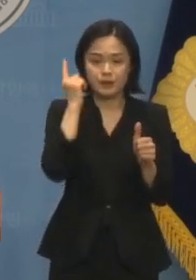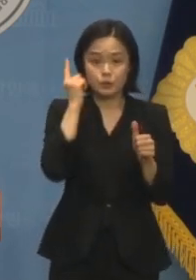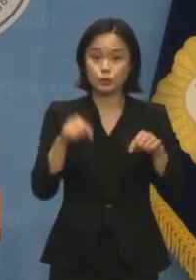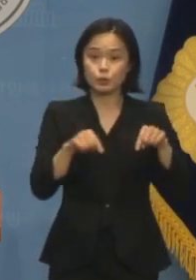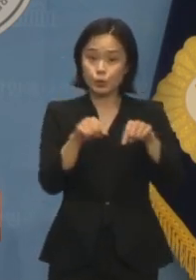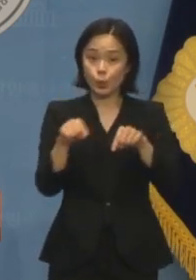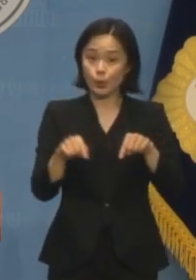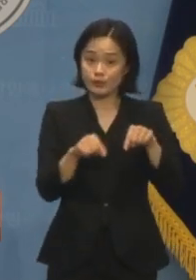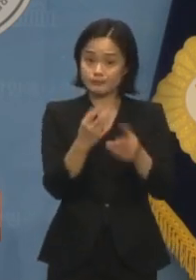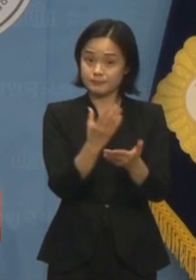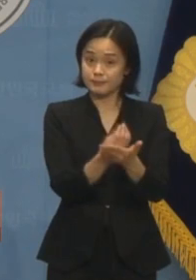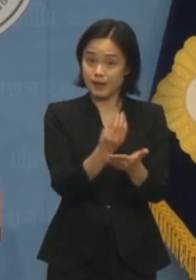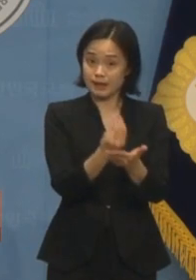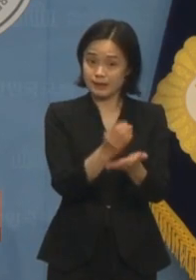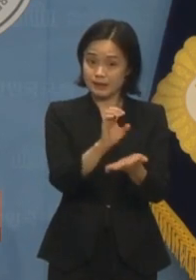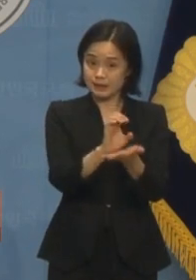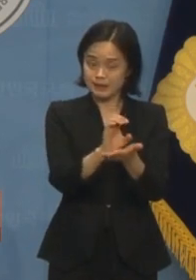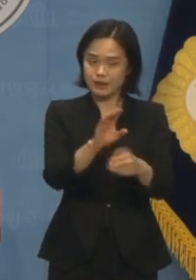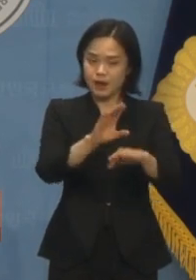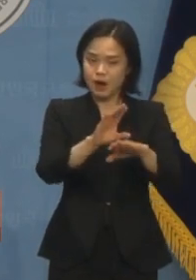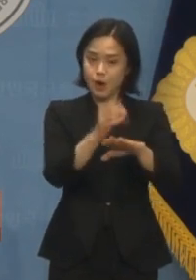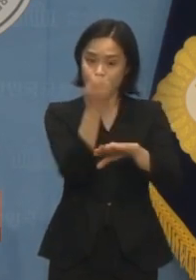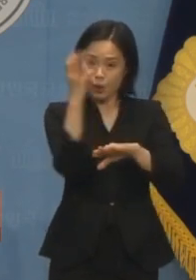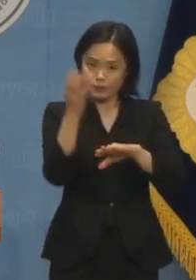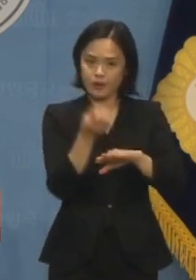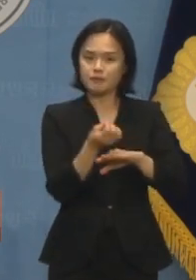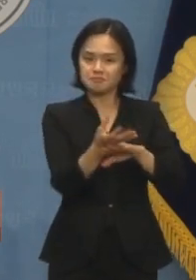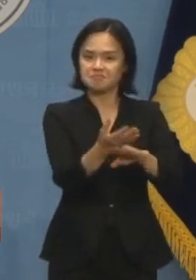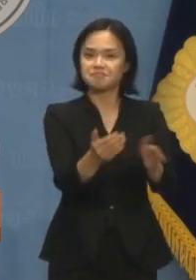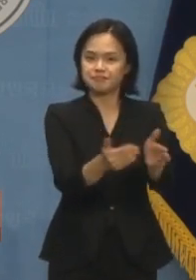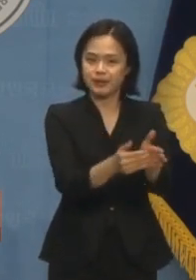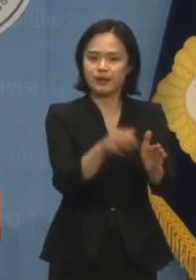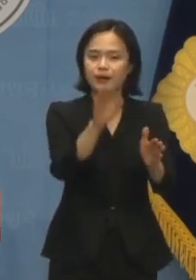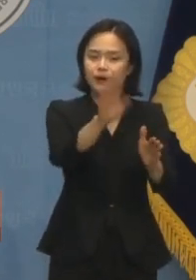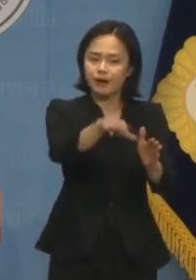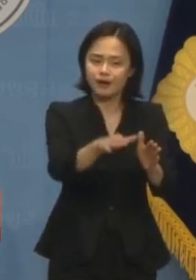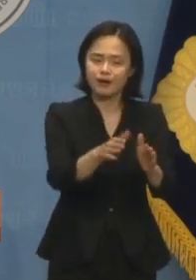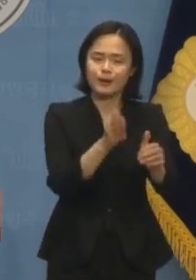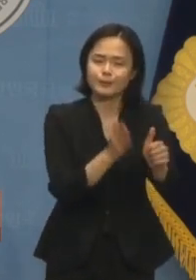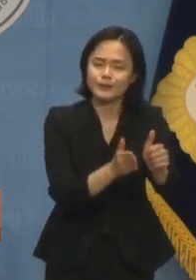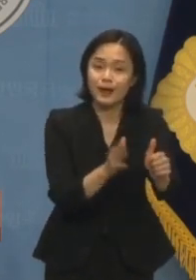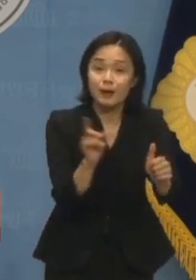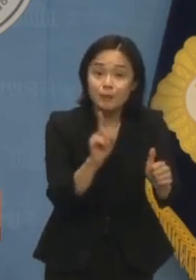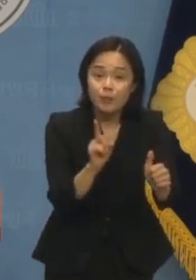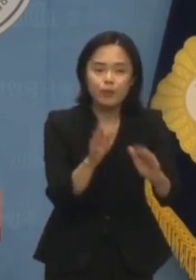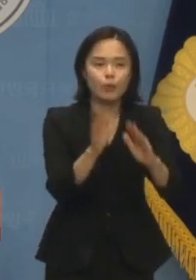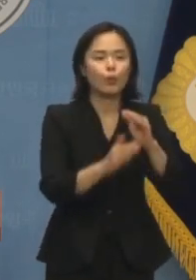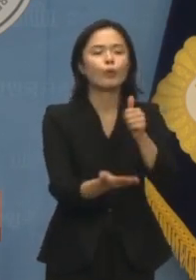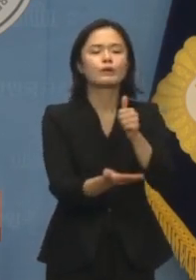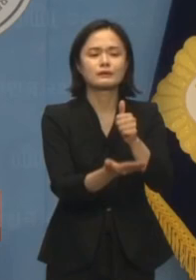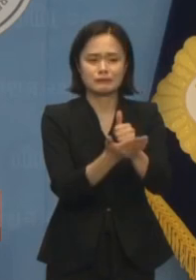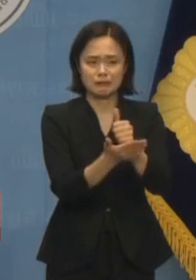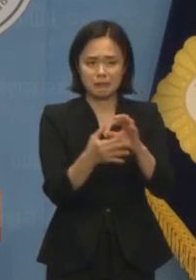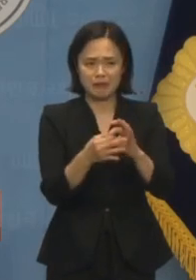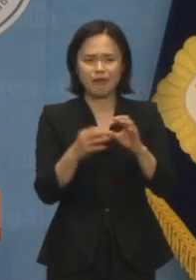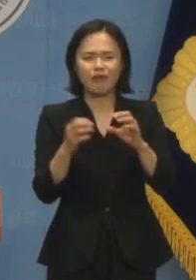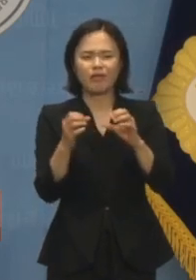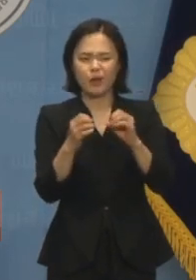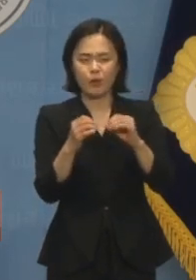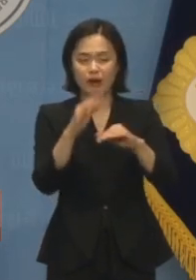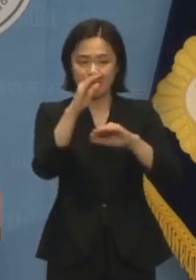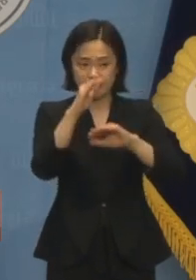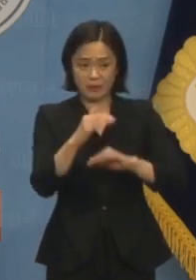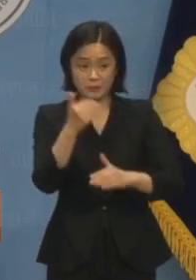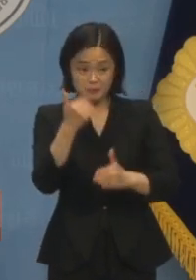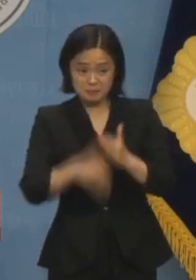전달하면서 유독 공천 관련 부분은 인용하지 말아달라고 당부까지 했다는 것입니다. 김규현 변호사가 왜